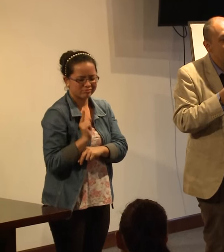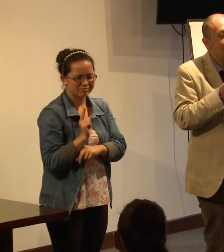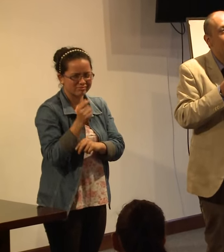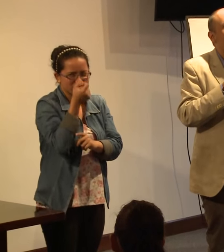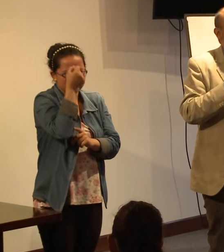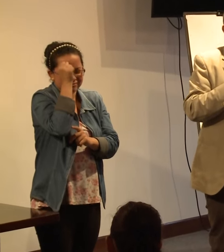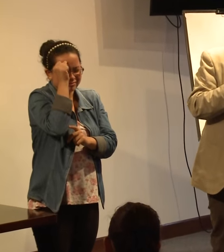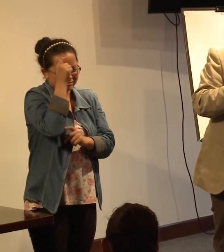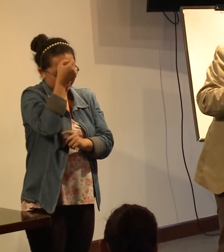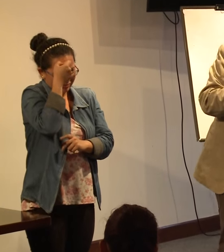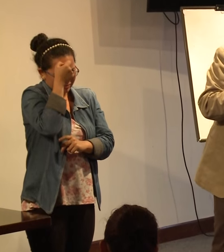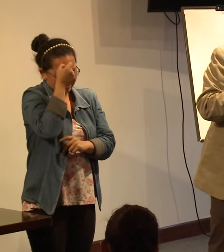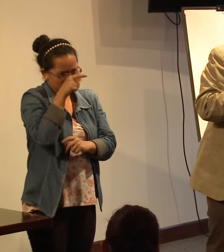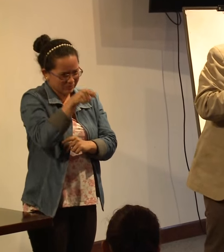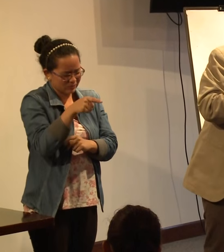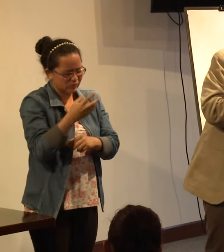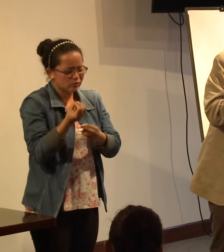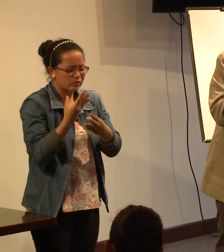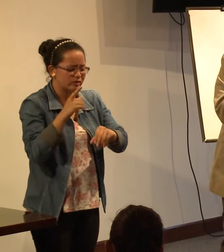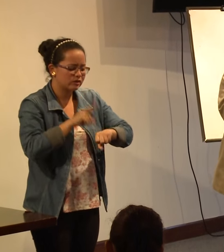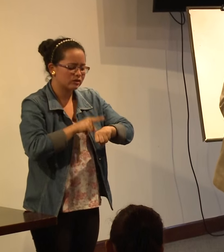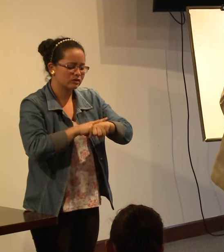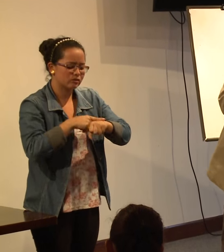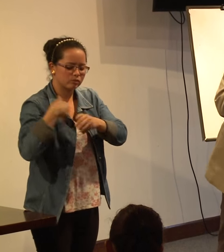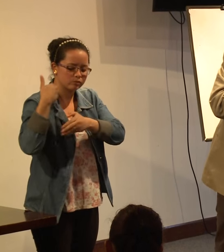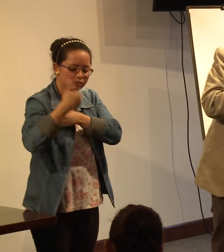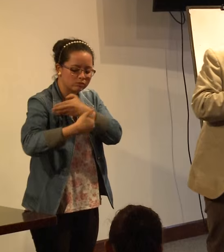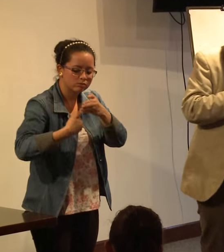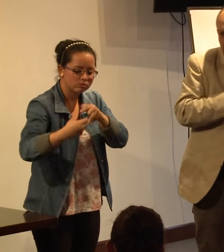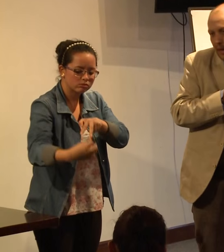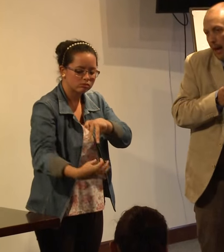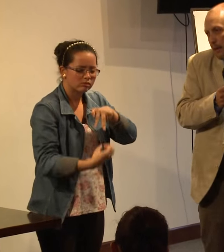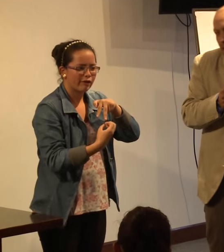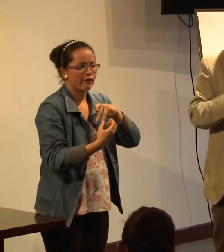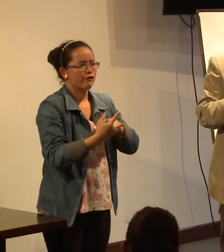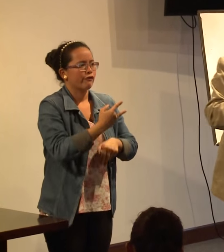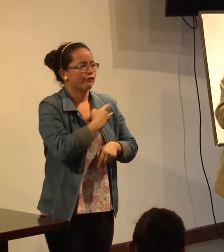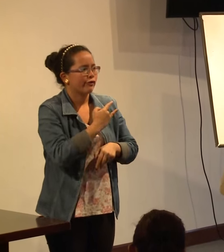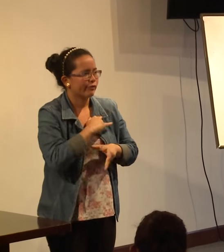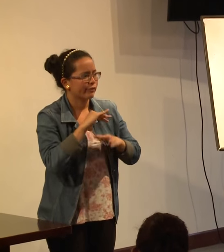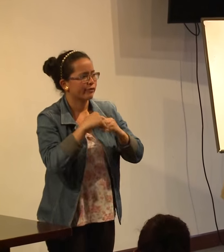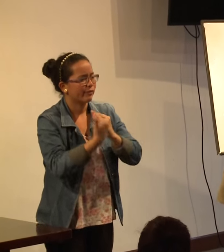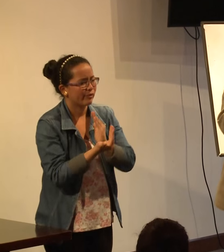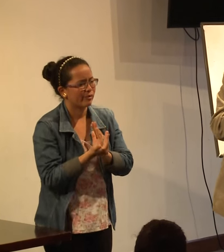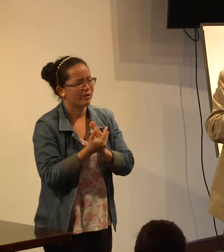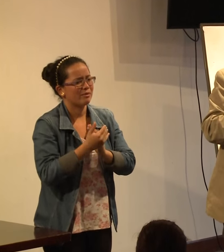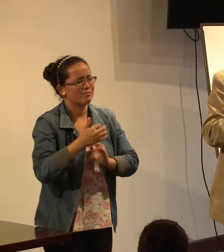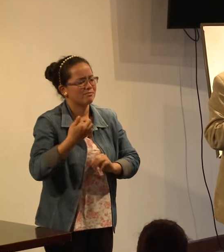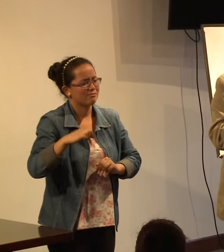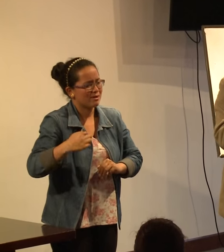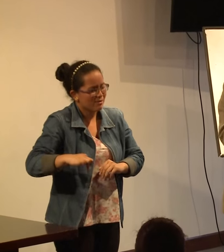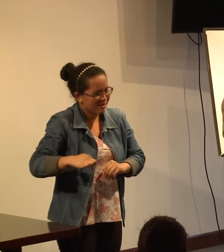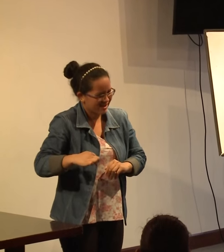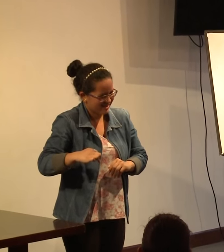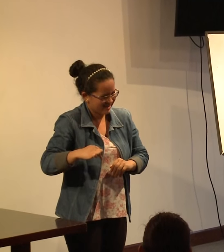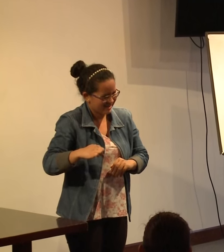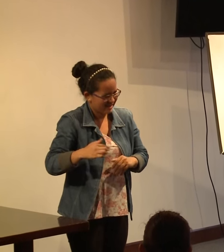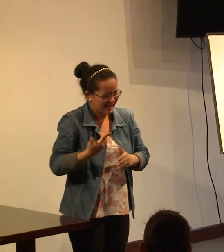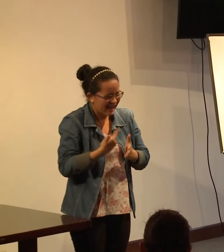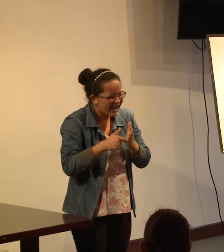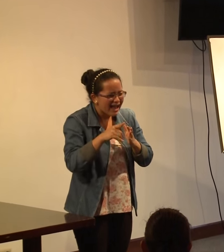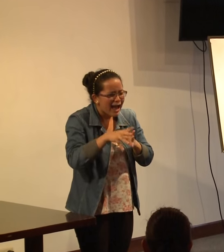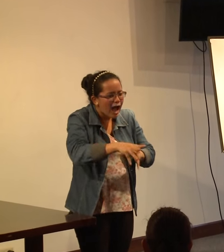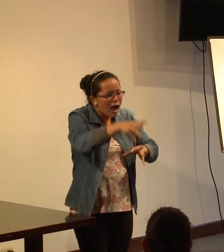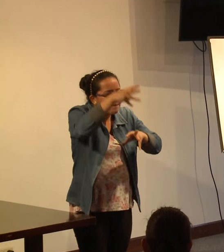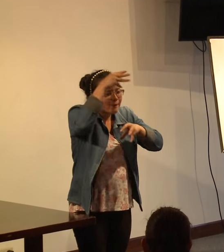memoria, han invertido en todos sus procesos educativos, universidad, colegio, primaria, lo que hayan hecho,